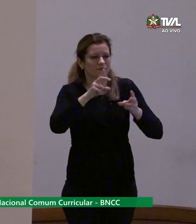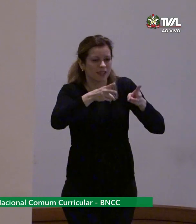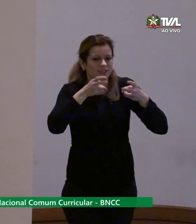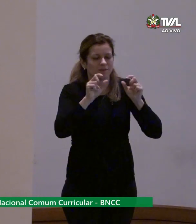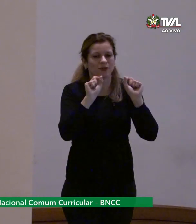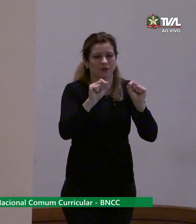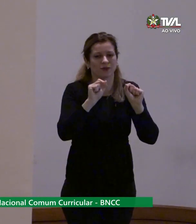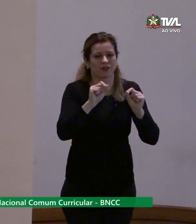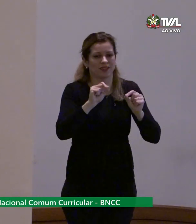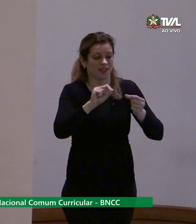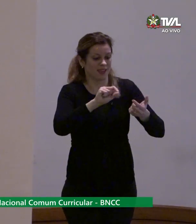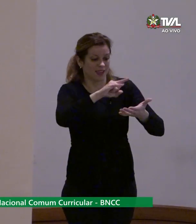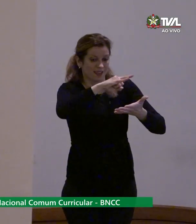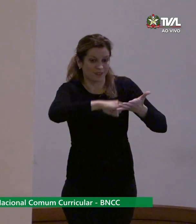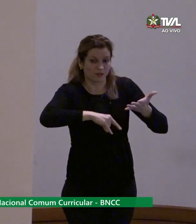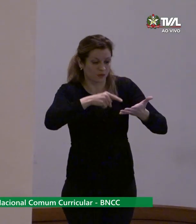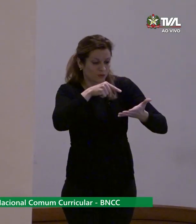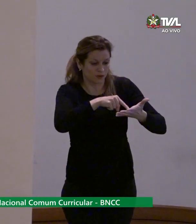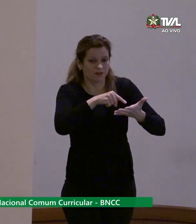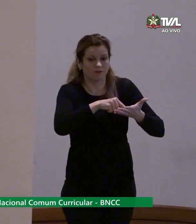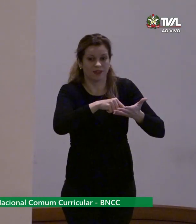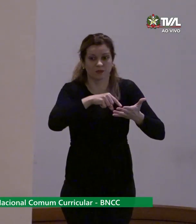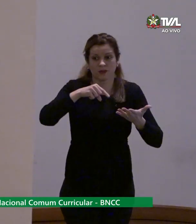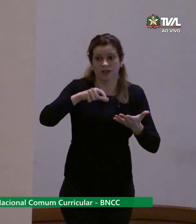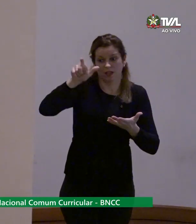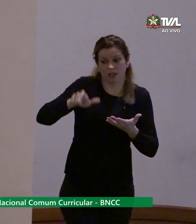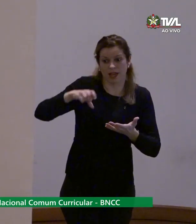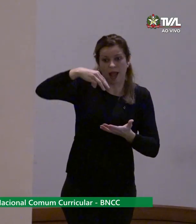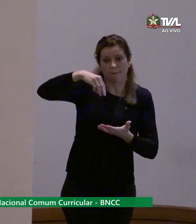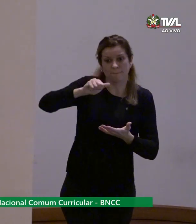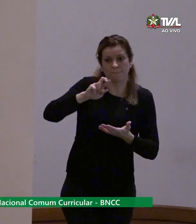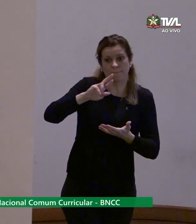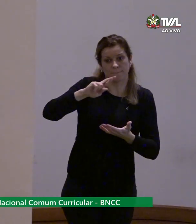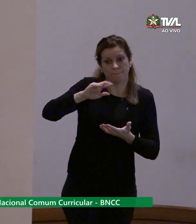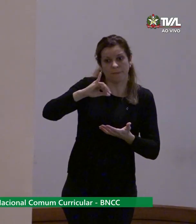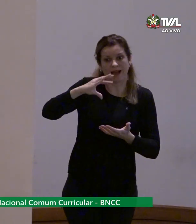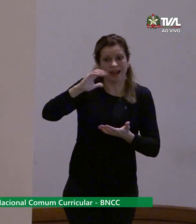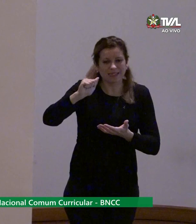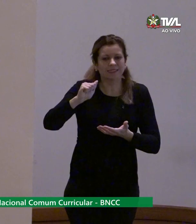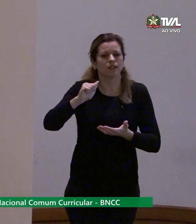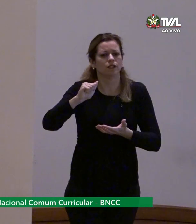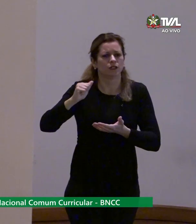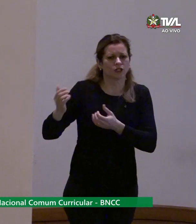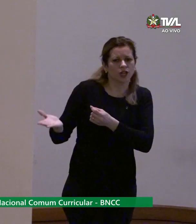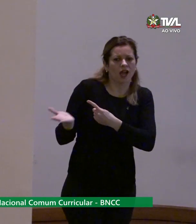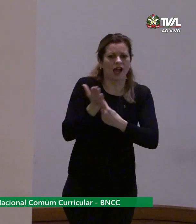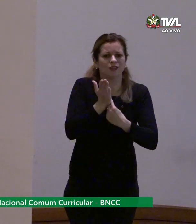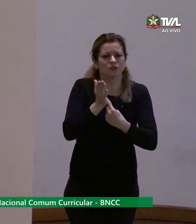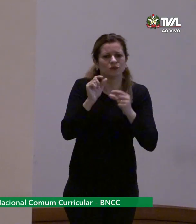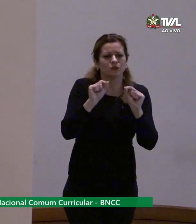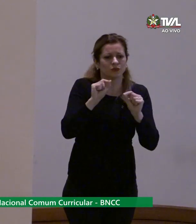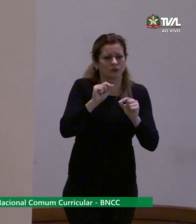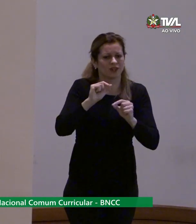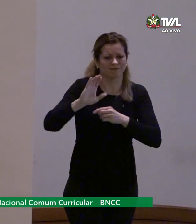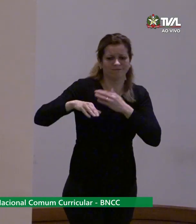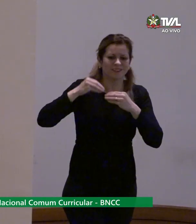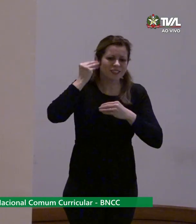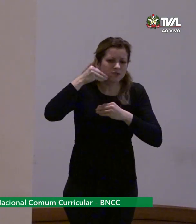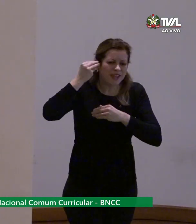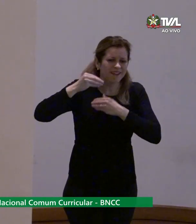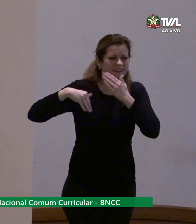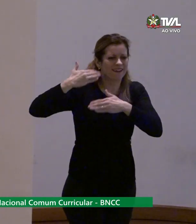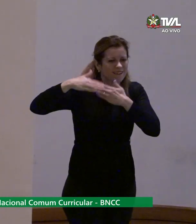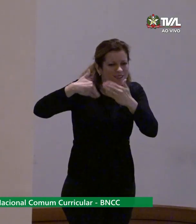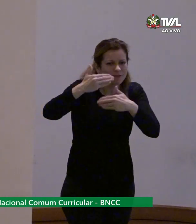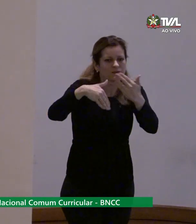previstas hoje aí com a presença da Márcia que foi consultora nesse processo da Carolina que vem discutir aí o conceito de experiência e da